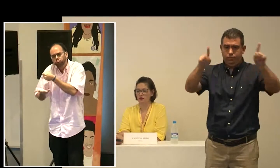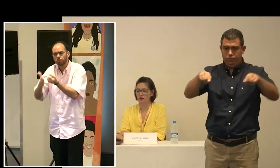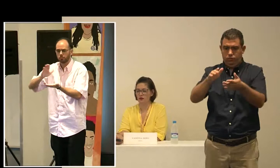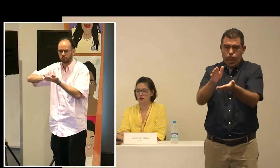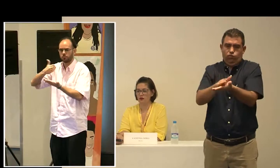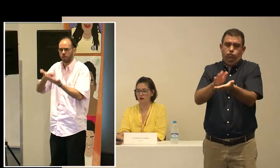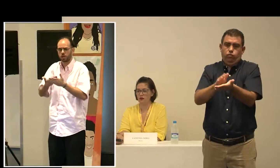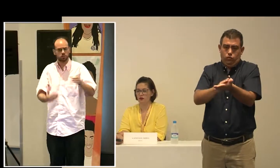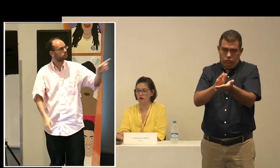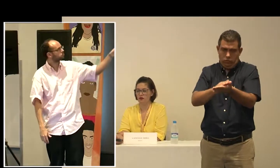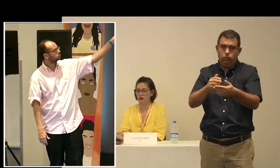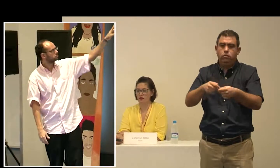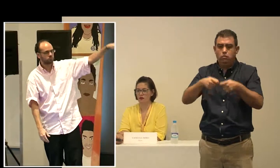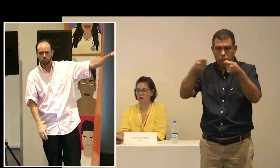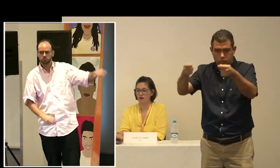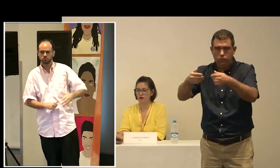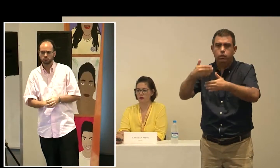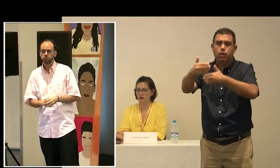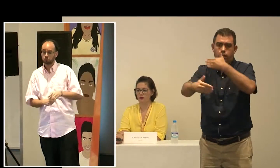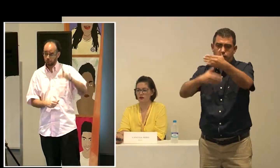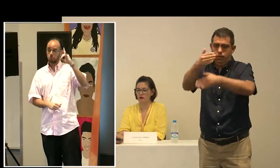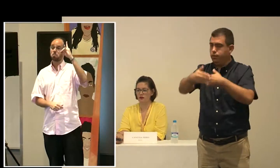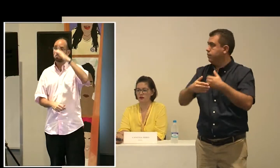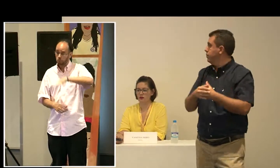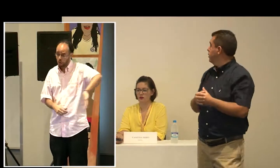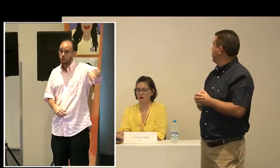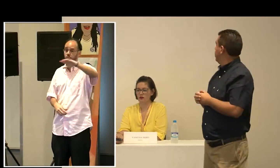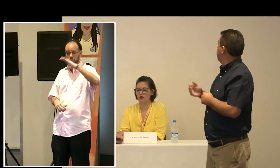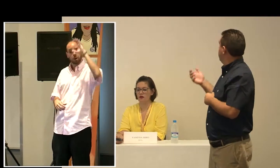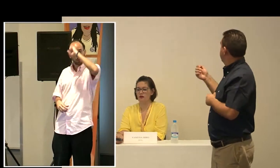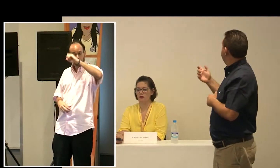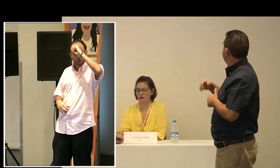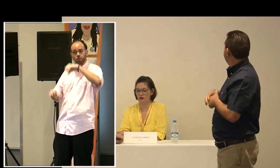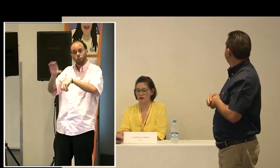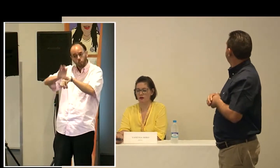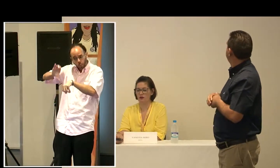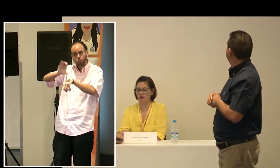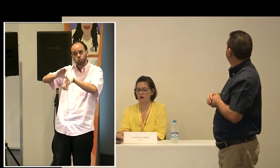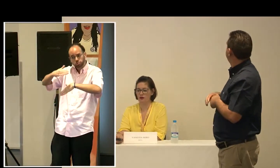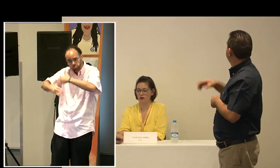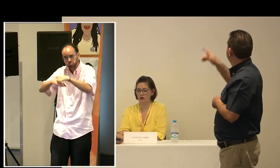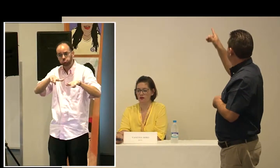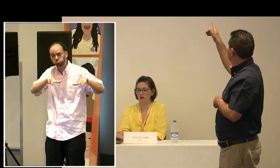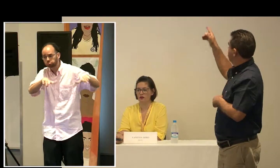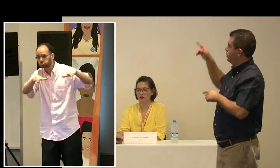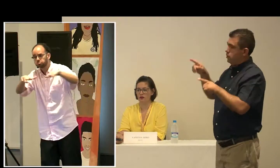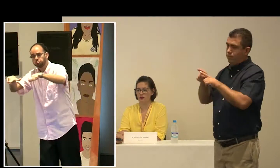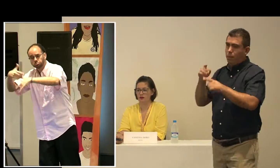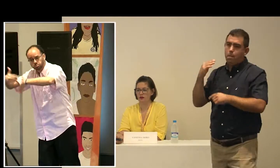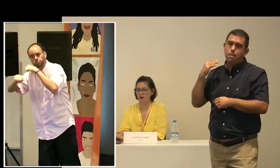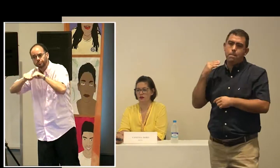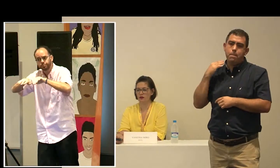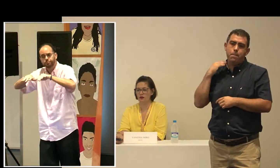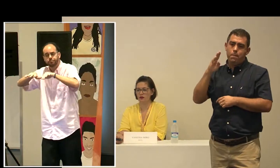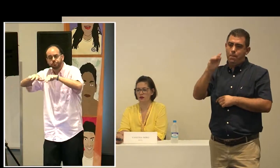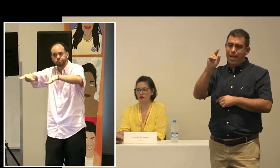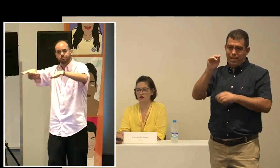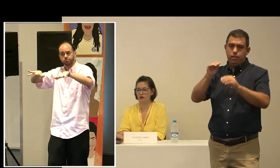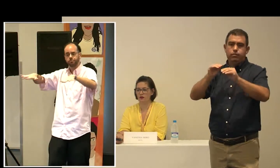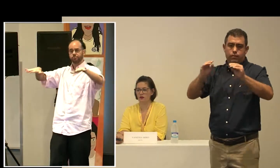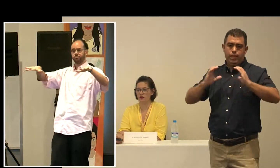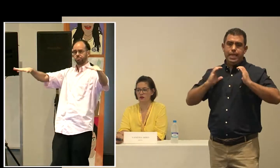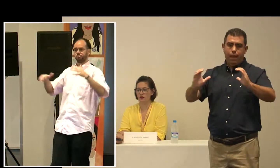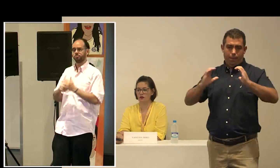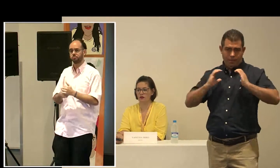Eles, na verdade, ainda estão em fase de aprendizado. Eles têm ensino básico dentro da Bolívia, fazem cursos, foram